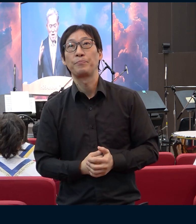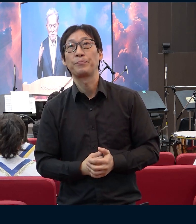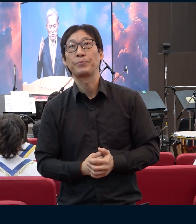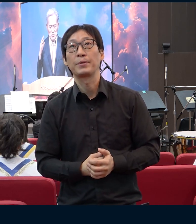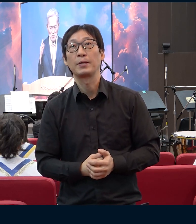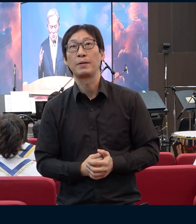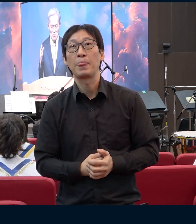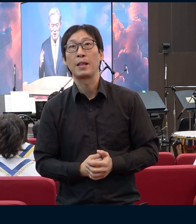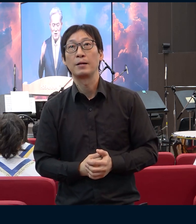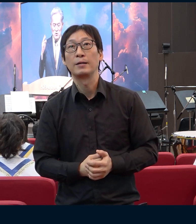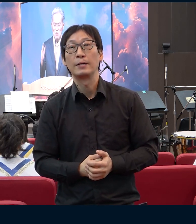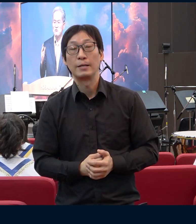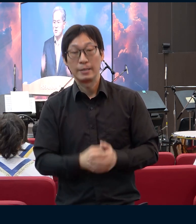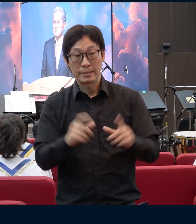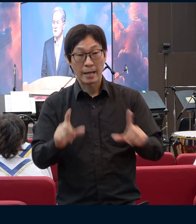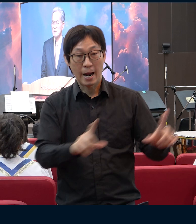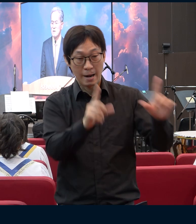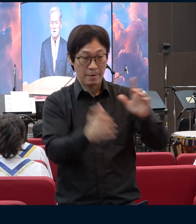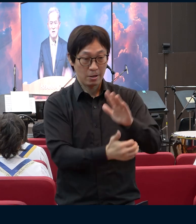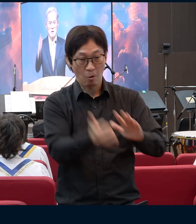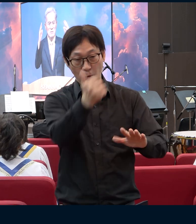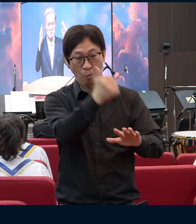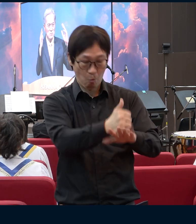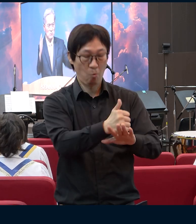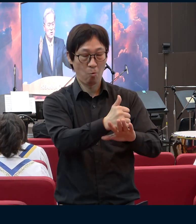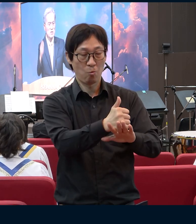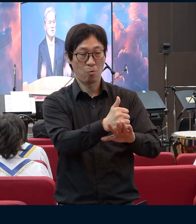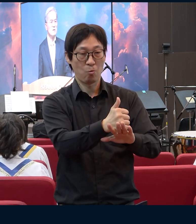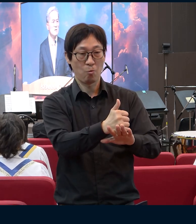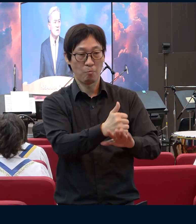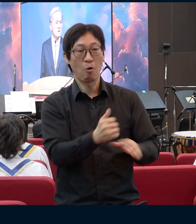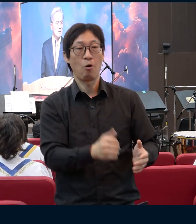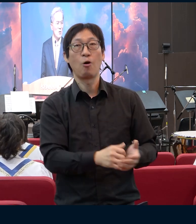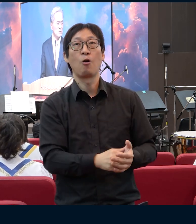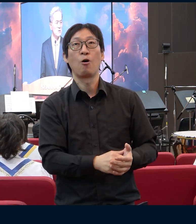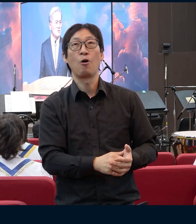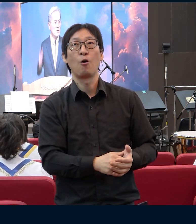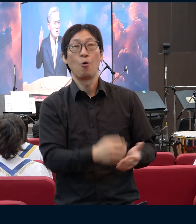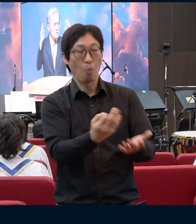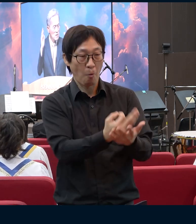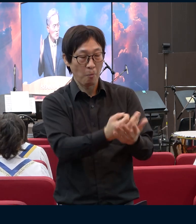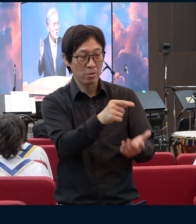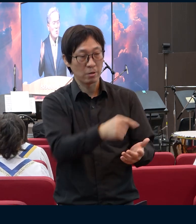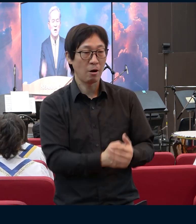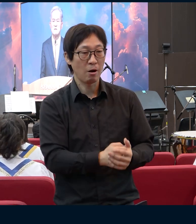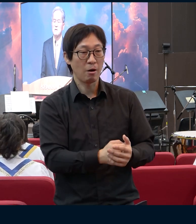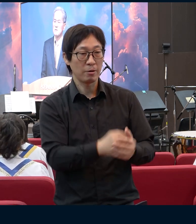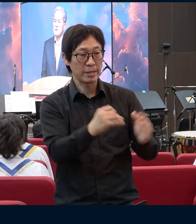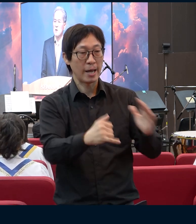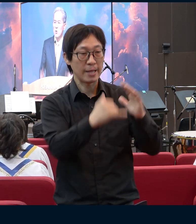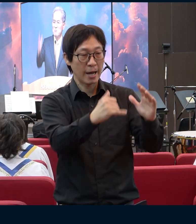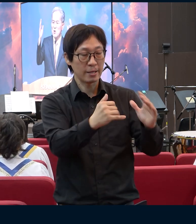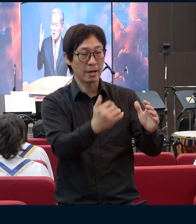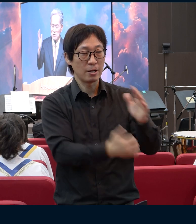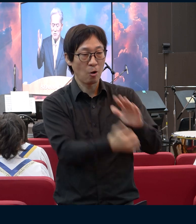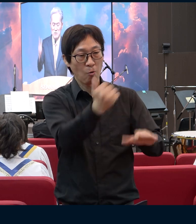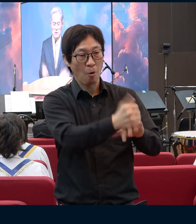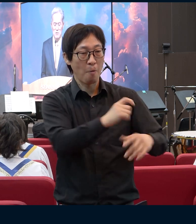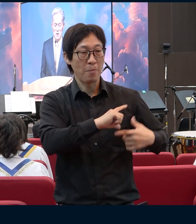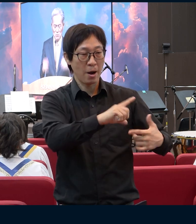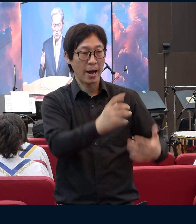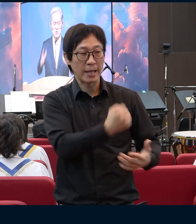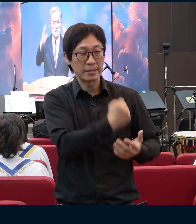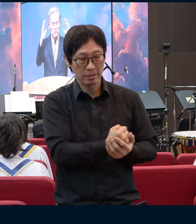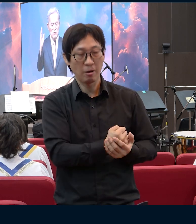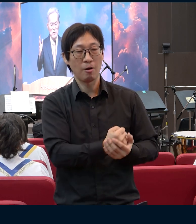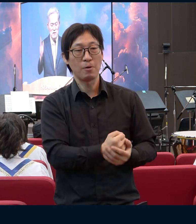정말 삶의 어떤 성공이나 성취, 예, 물질 버는 것, 세상적으로 성공하는 것, 혹은 명예를